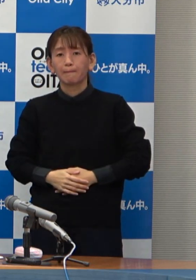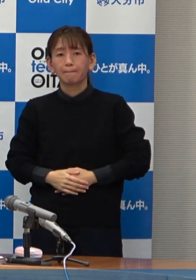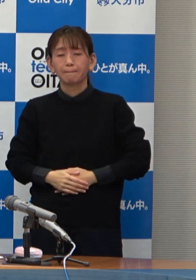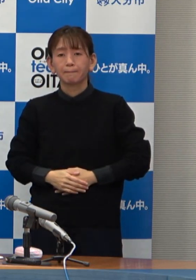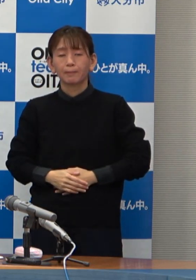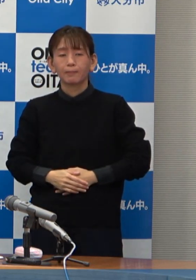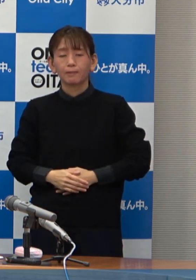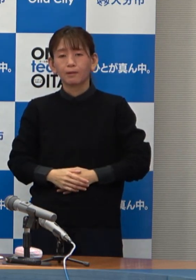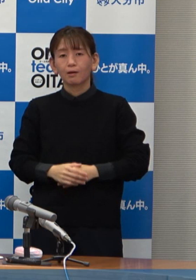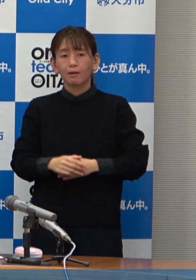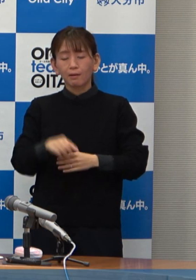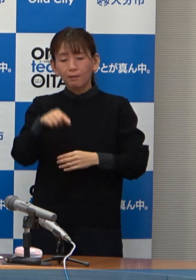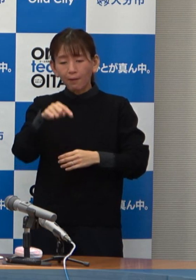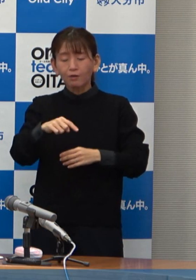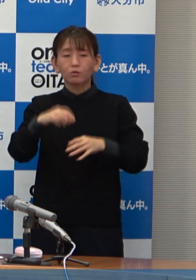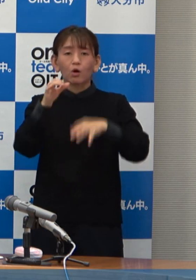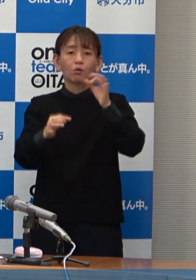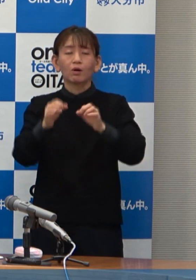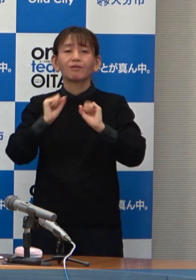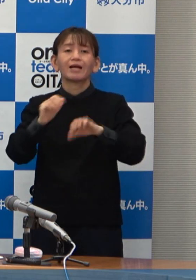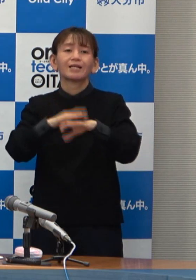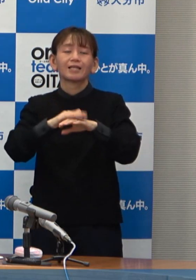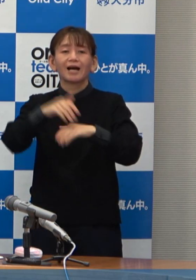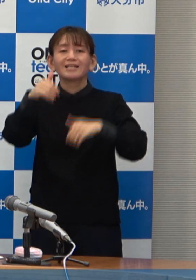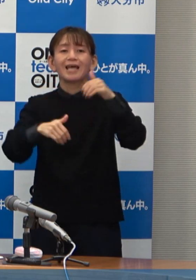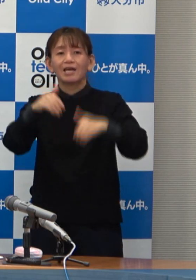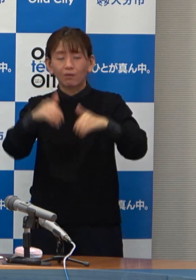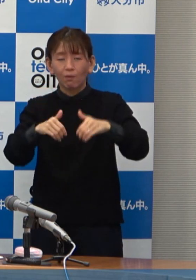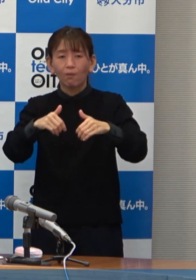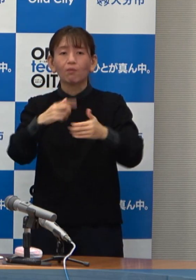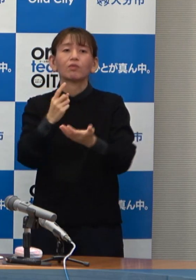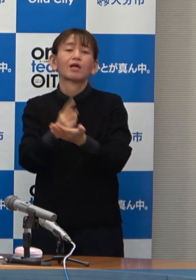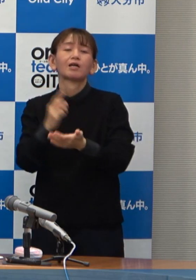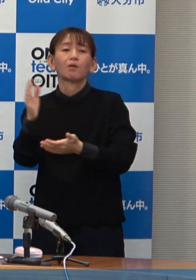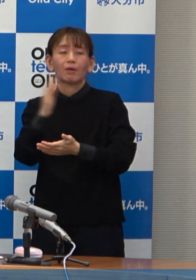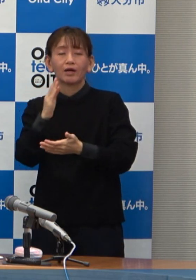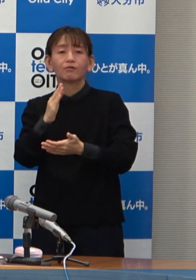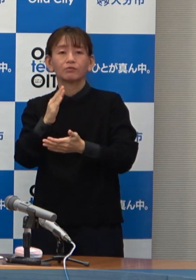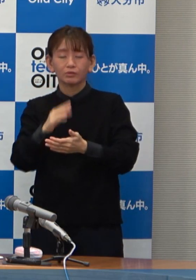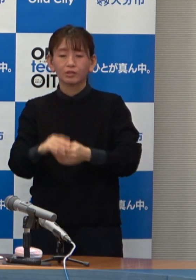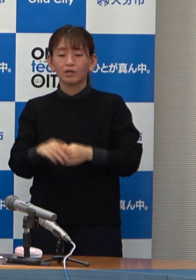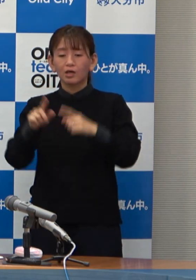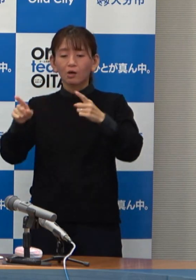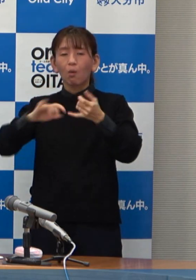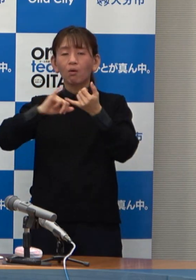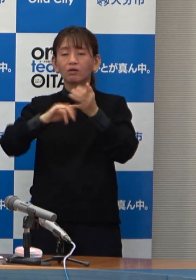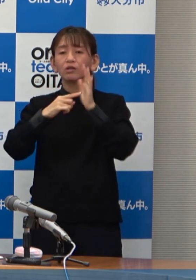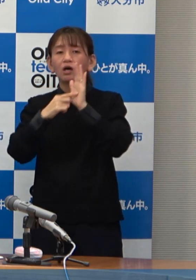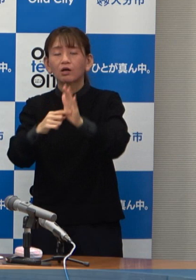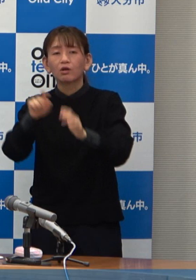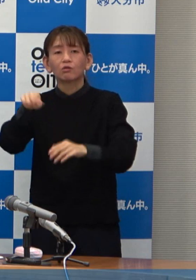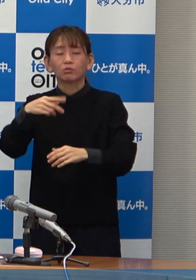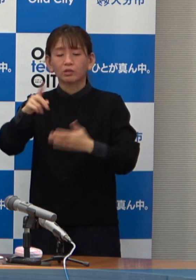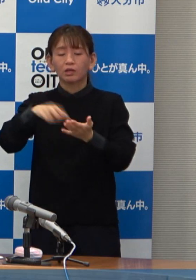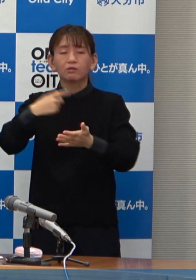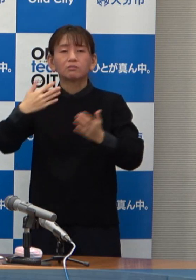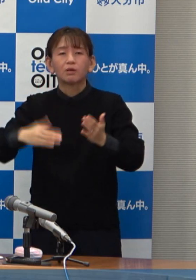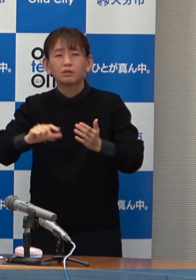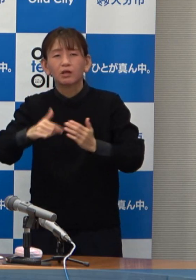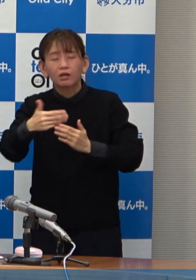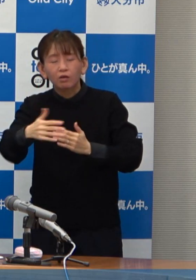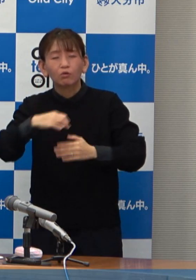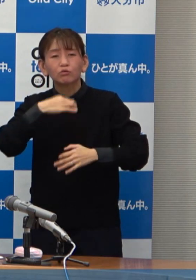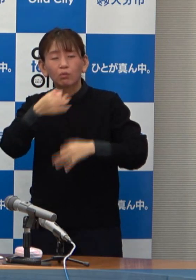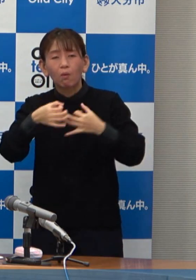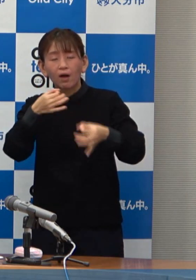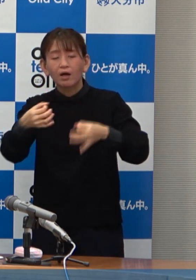必も選挙ということだけではなくてねえこれだけの約束をしてるのにやってないじゃないかというような声が上がってき